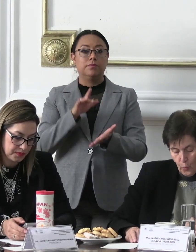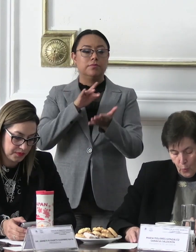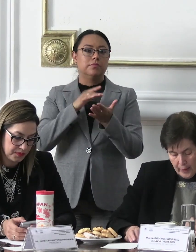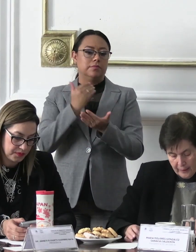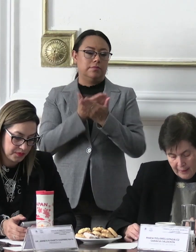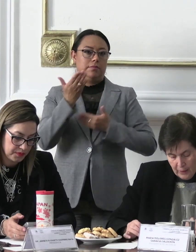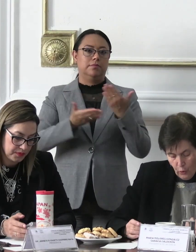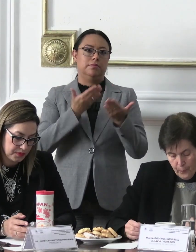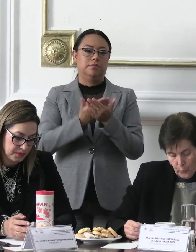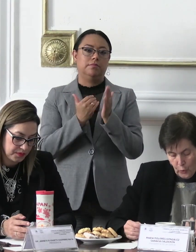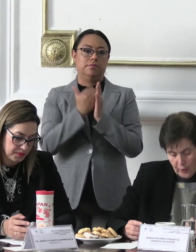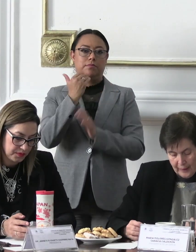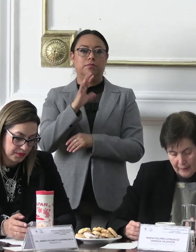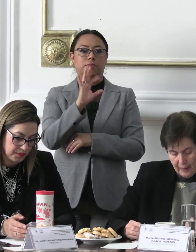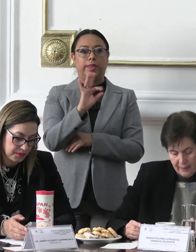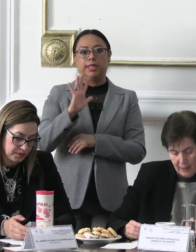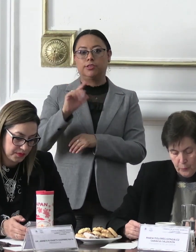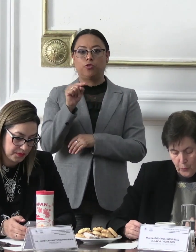de